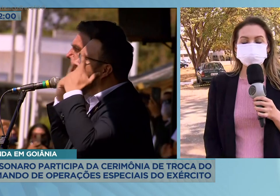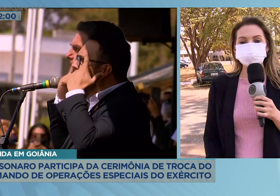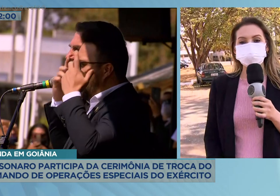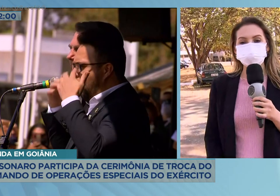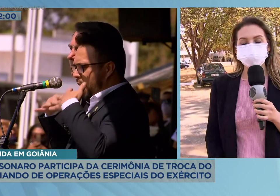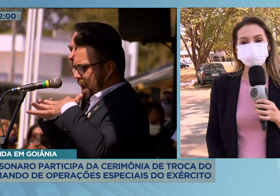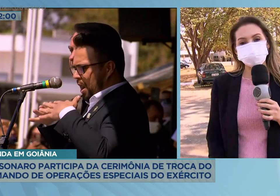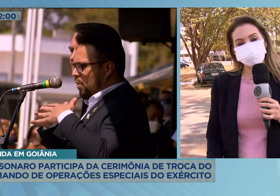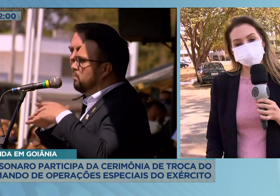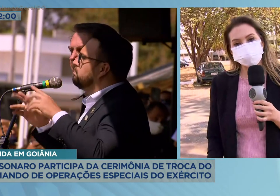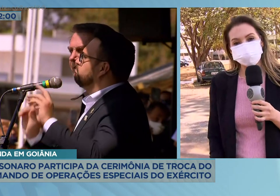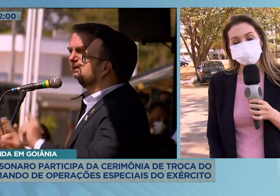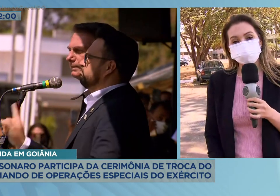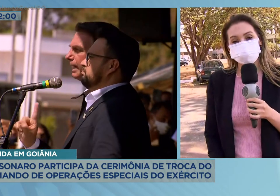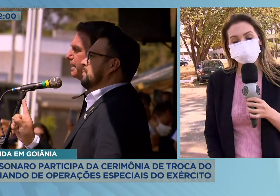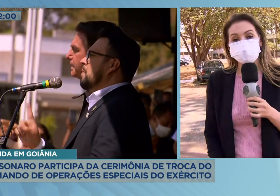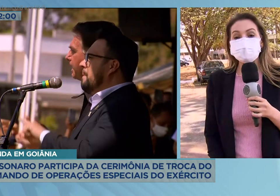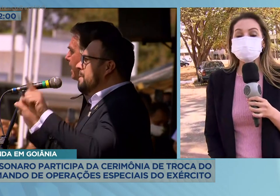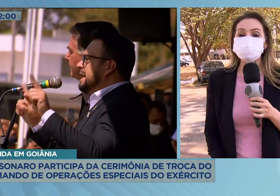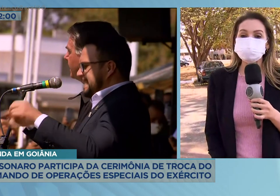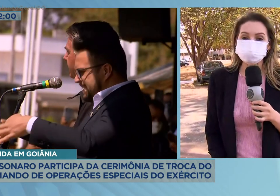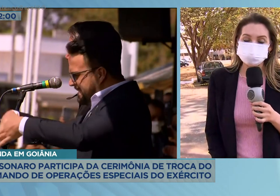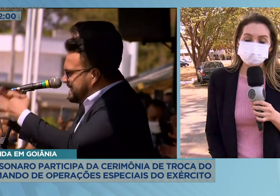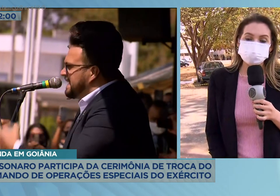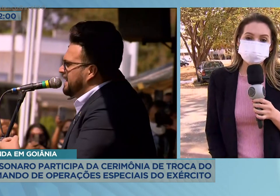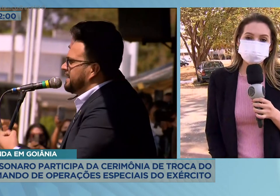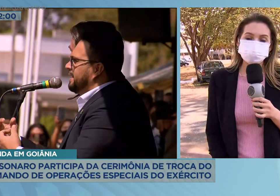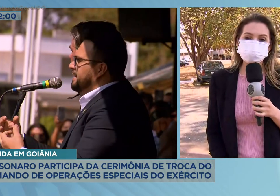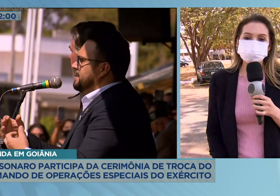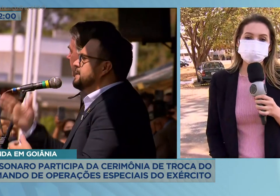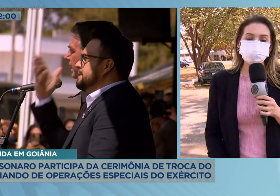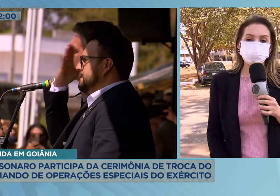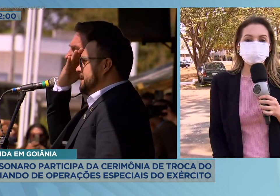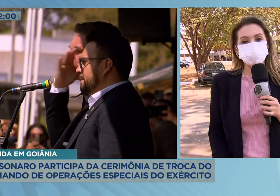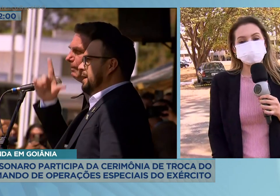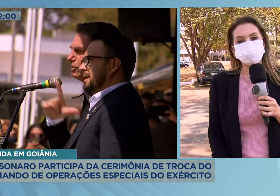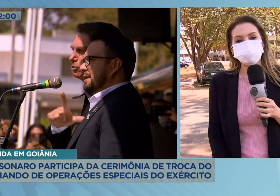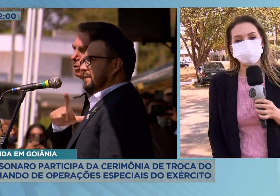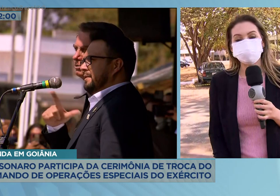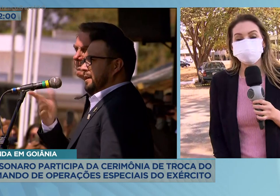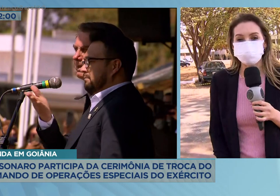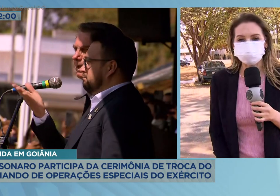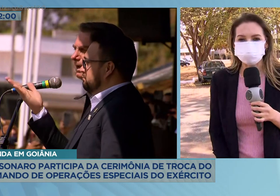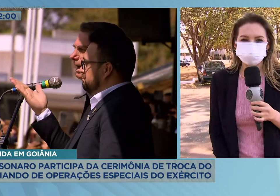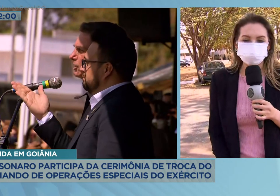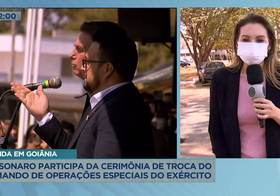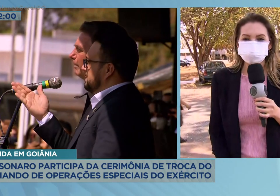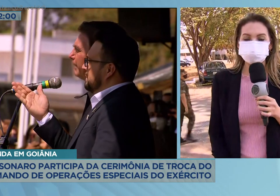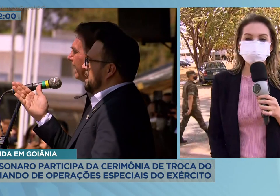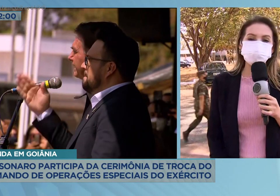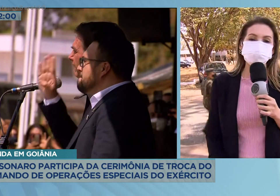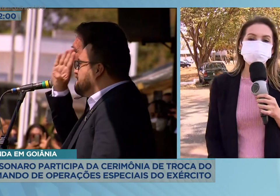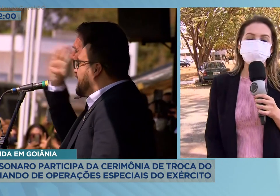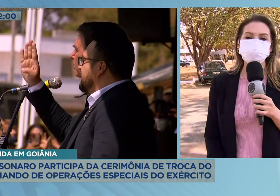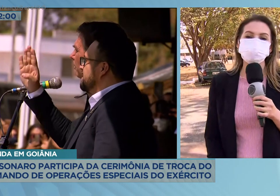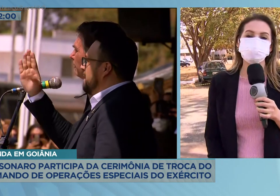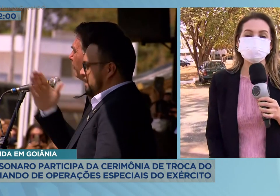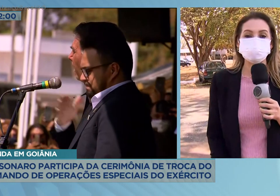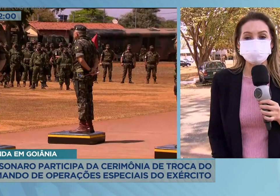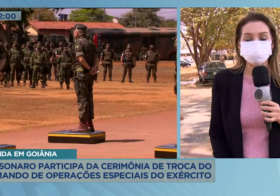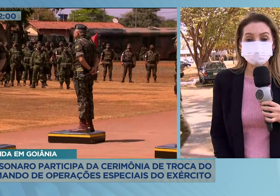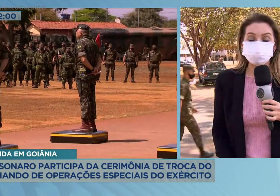onde será esse almoço, depois um período de descanso e aí sim ele deve seguir para um passeio de moto, né? O pessoal está chamando inclusive